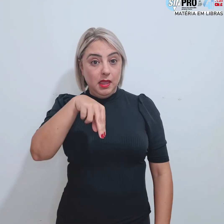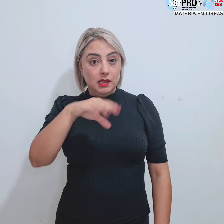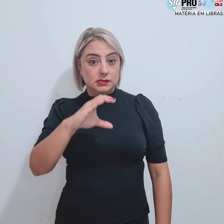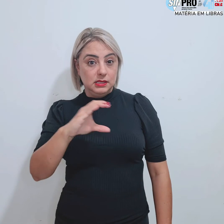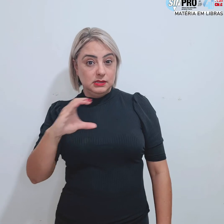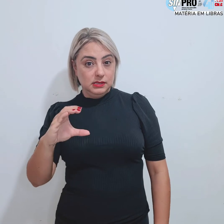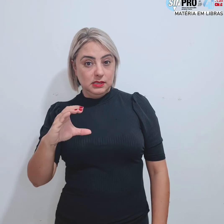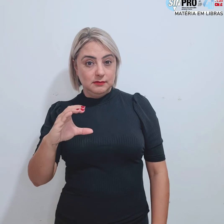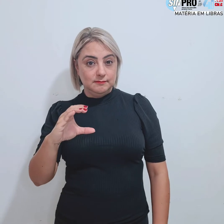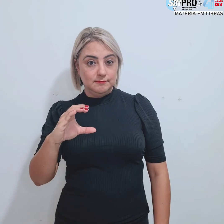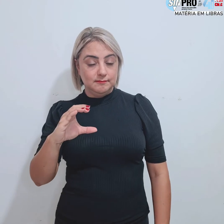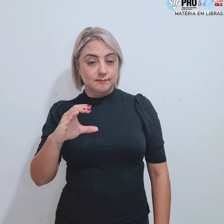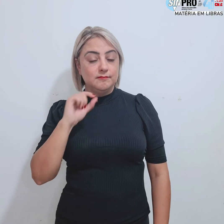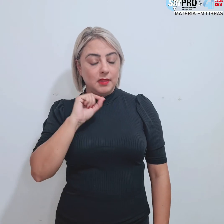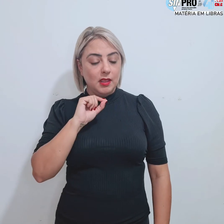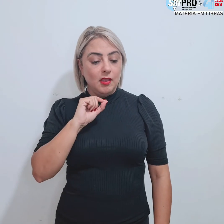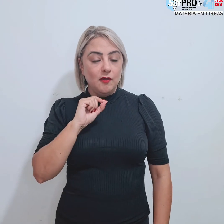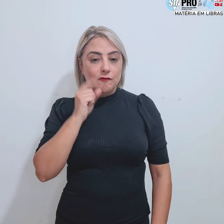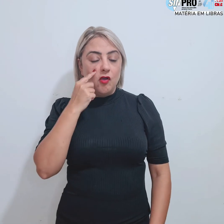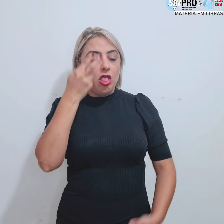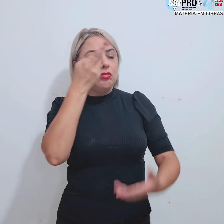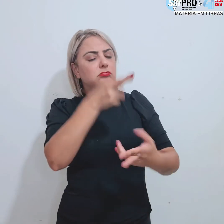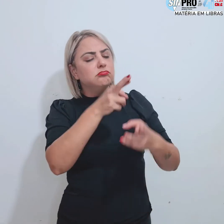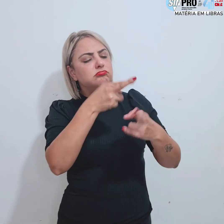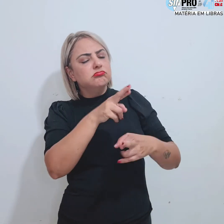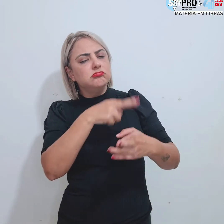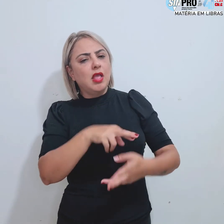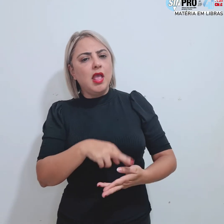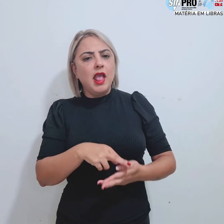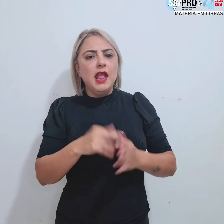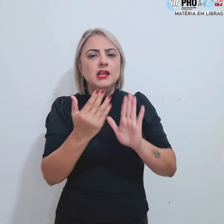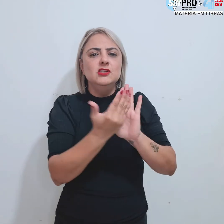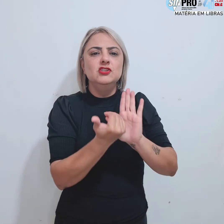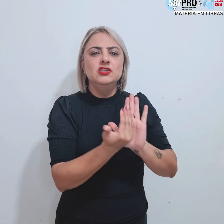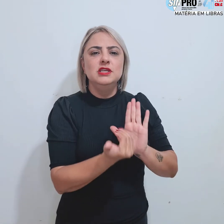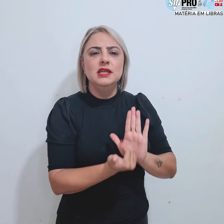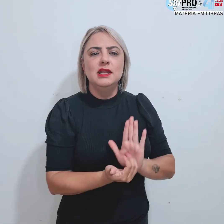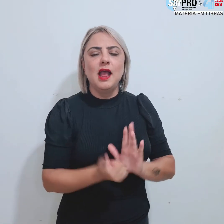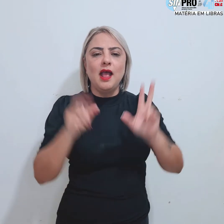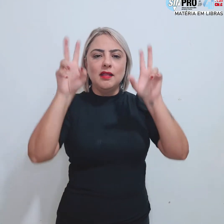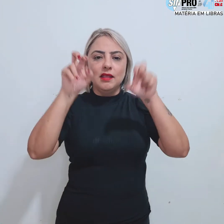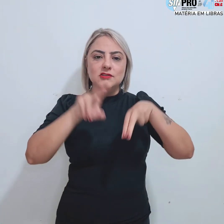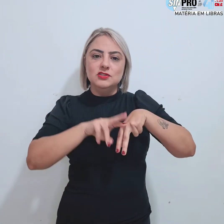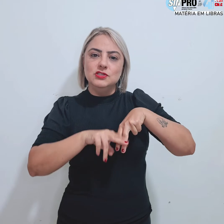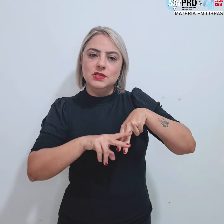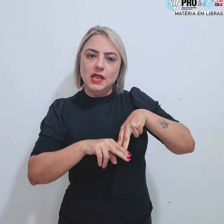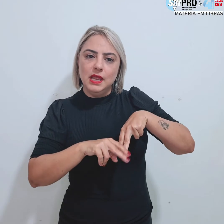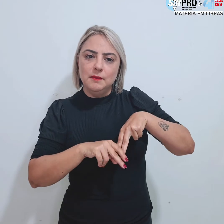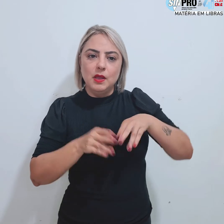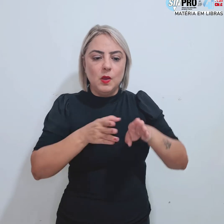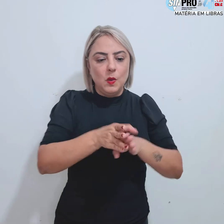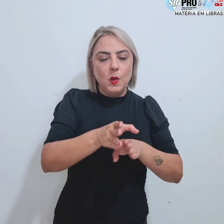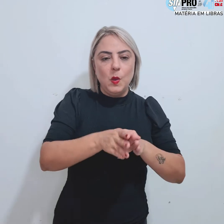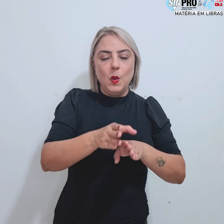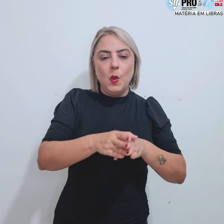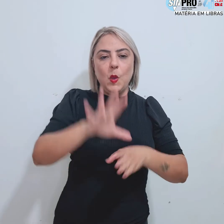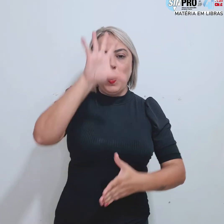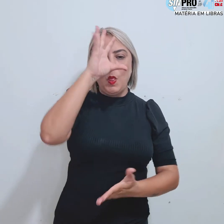Curricular, BNCC, foi revisada e suprimiu os termos gênero e orientação